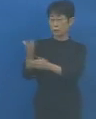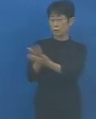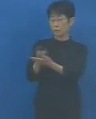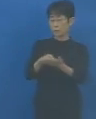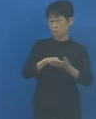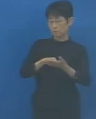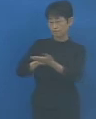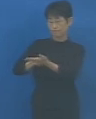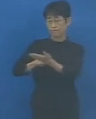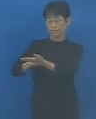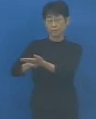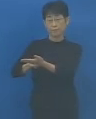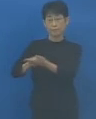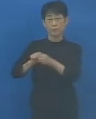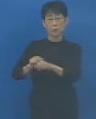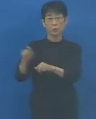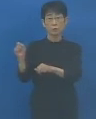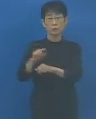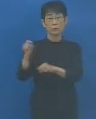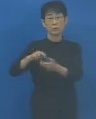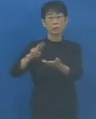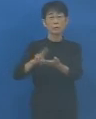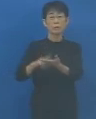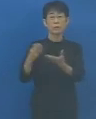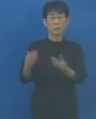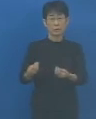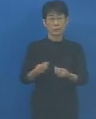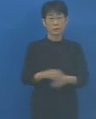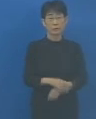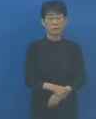急遽なってきたところでございます。